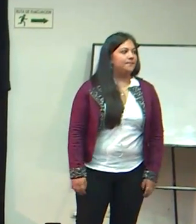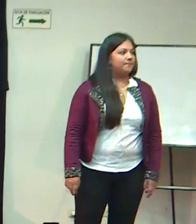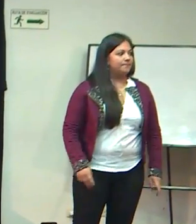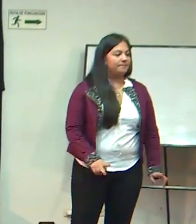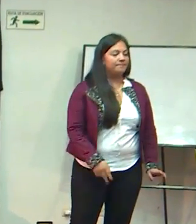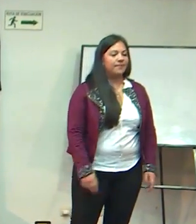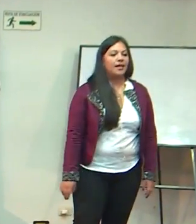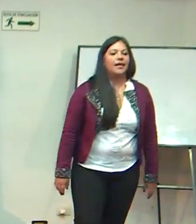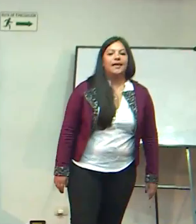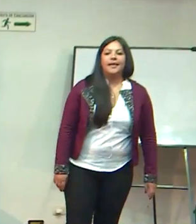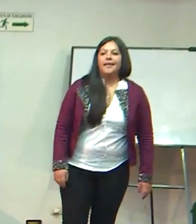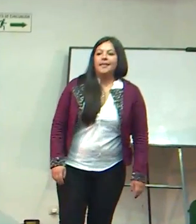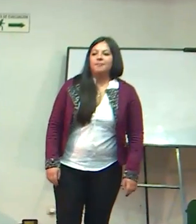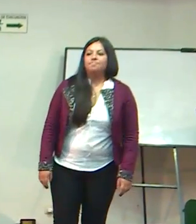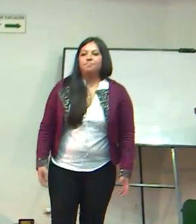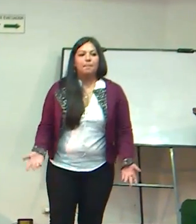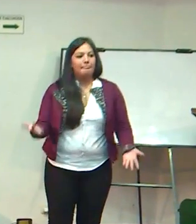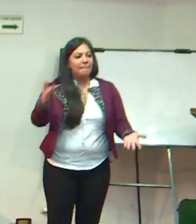sobre un tema.